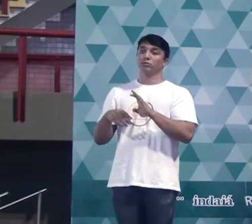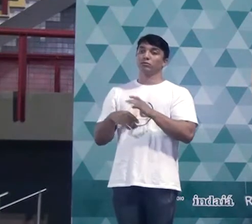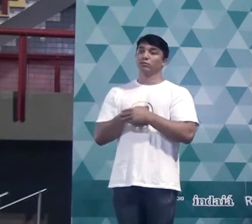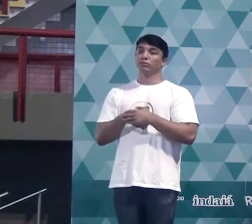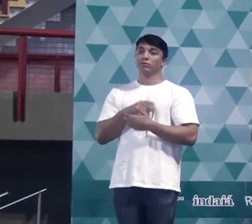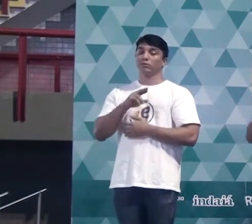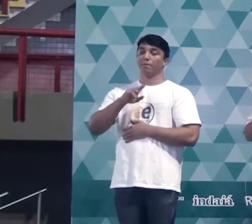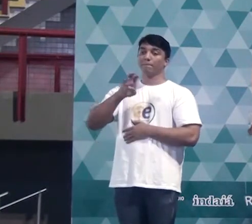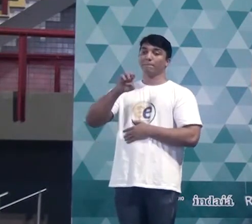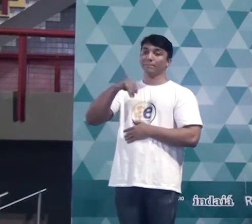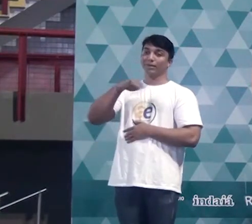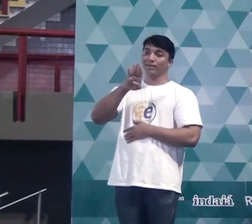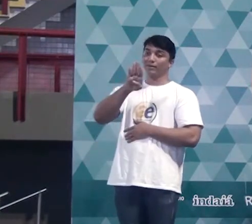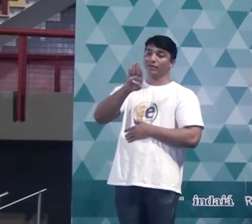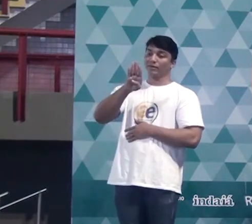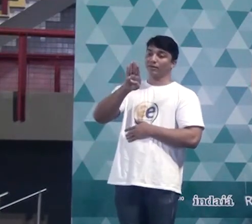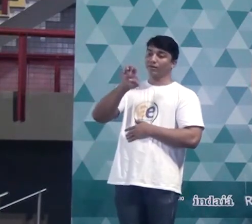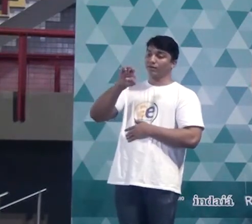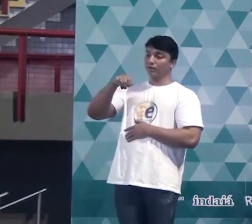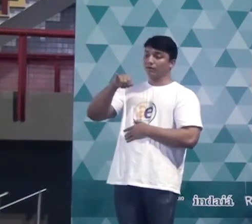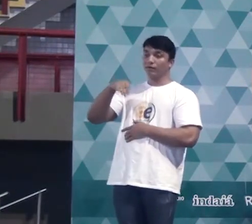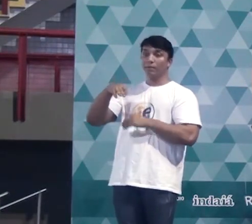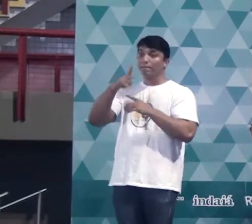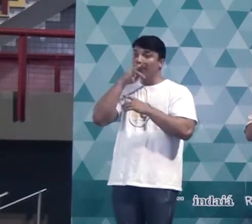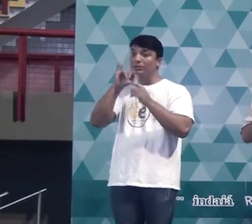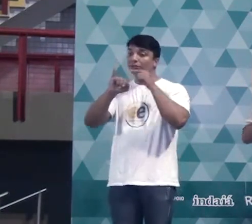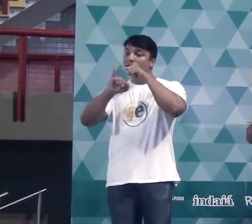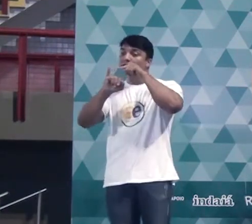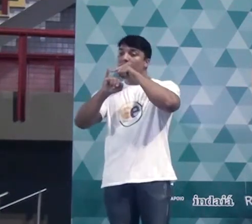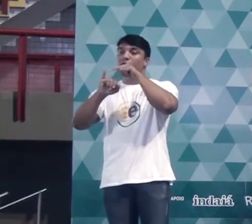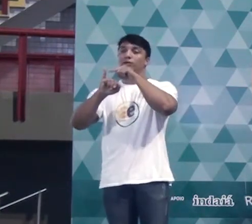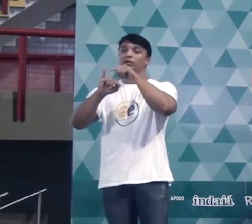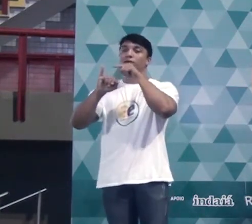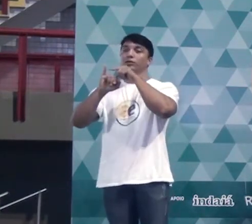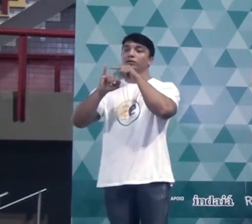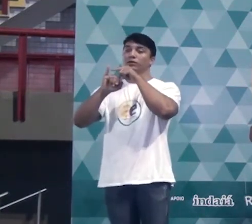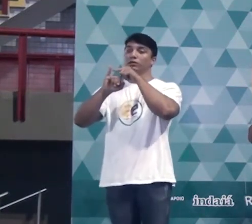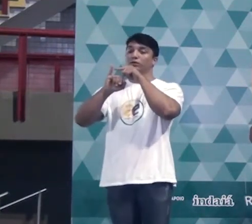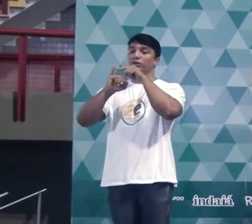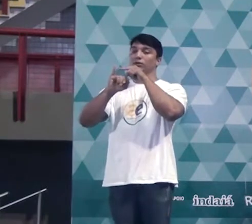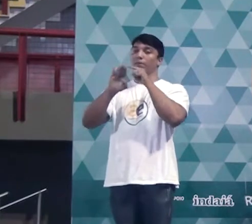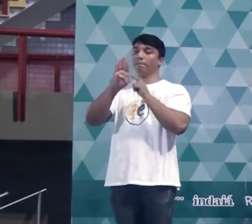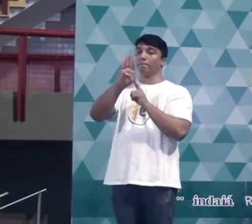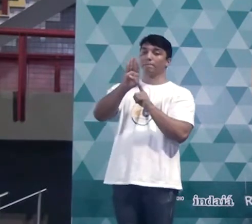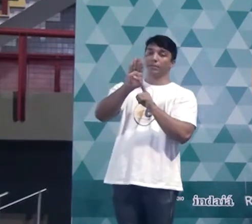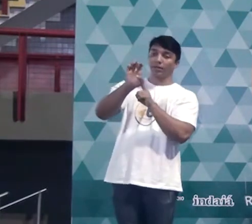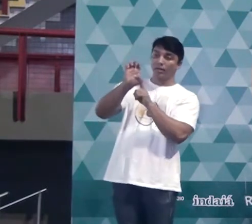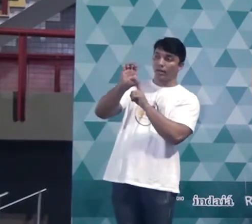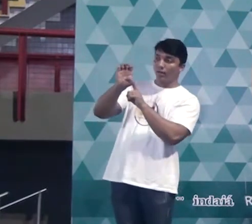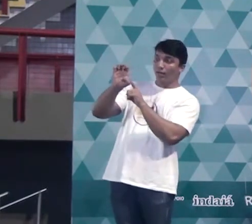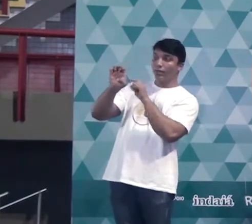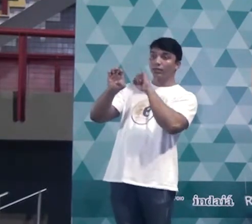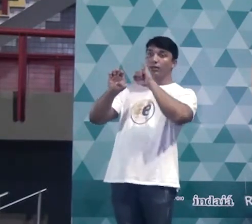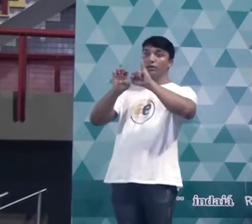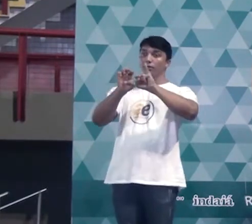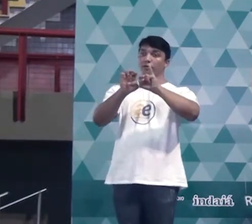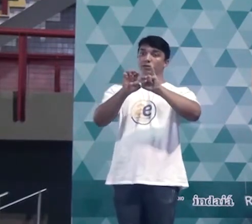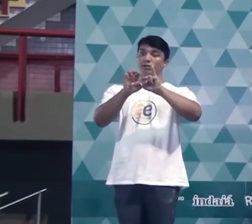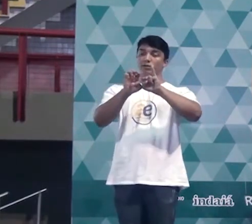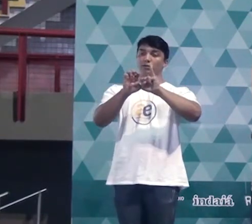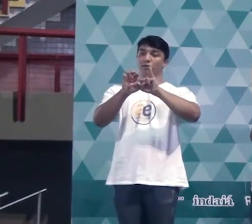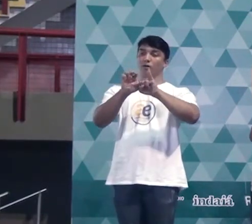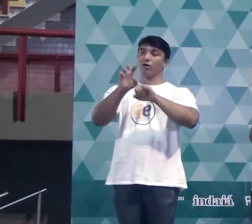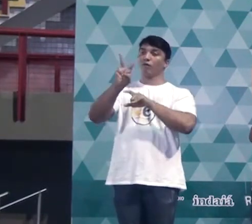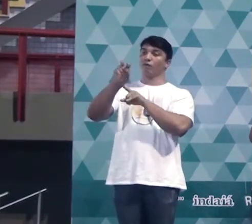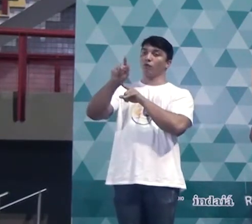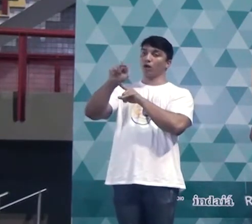bem. Não, é bem. No final, quais são os sons que você tem? O E e o I,